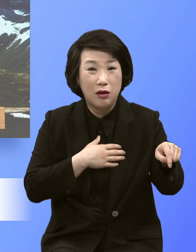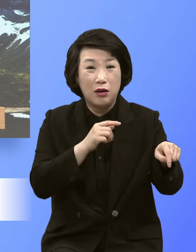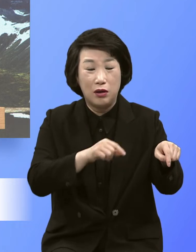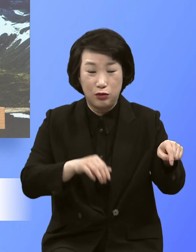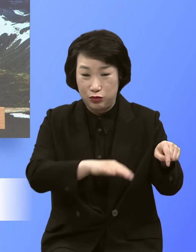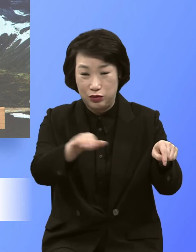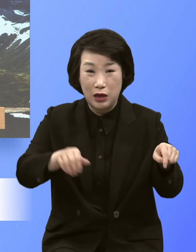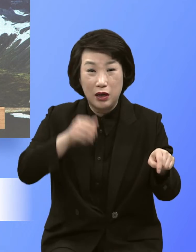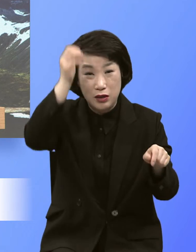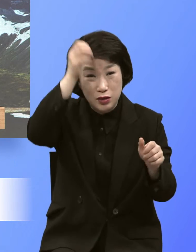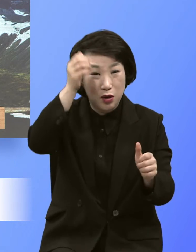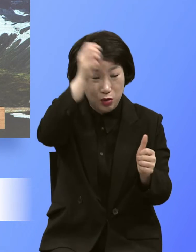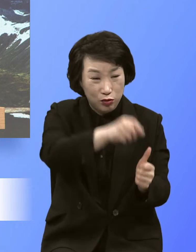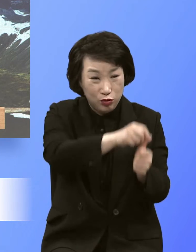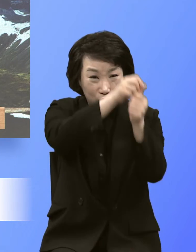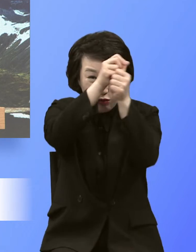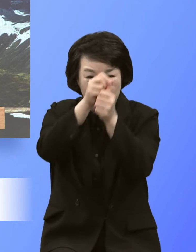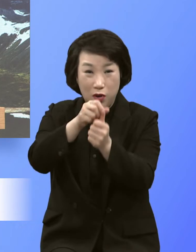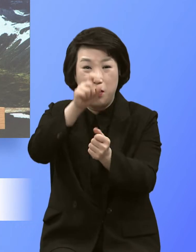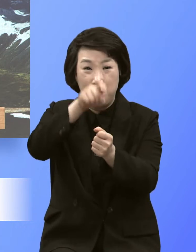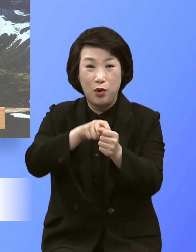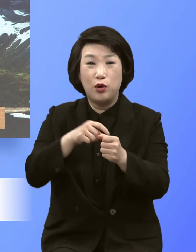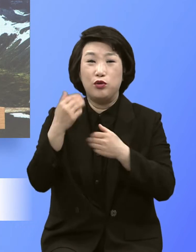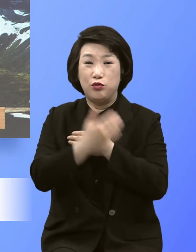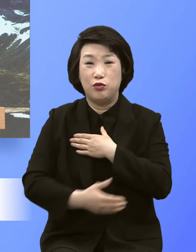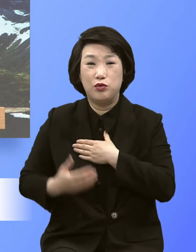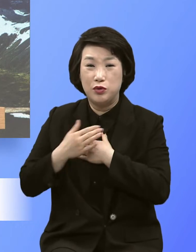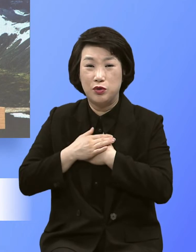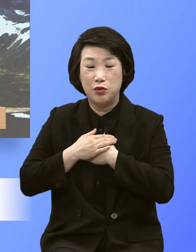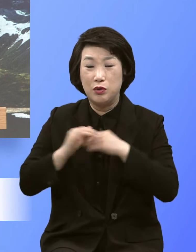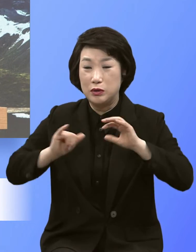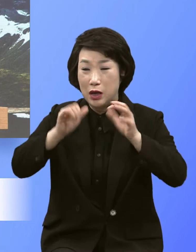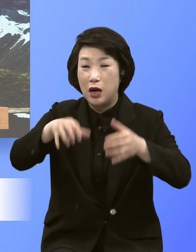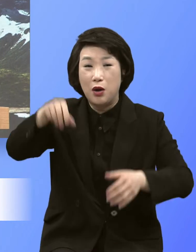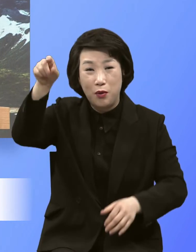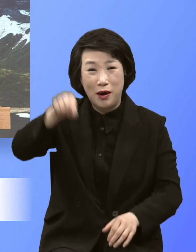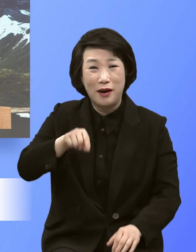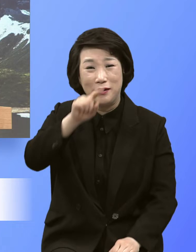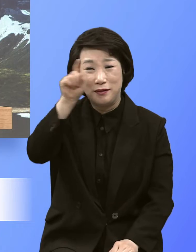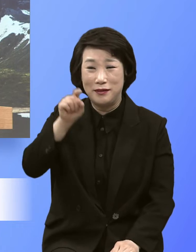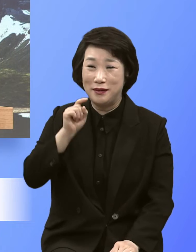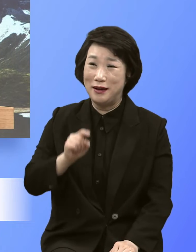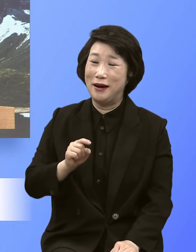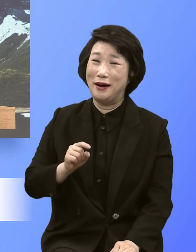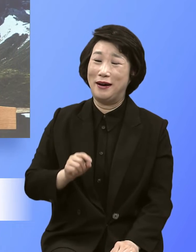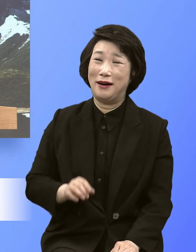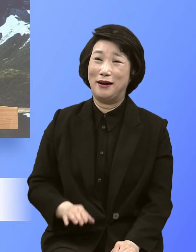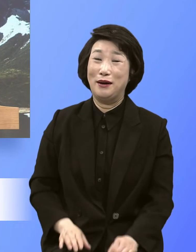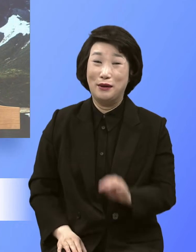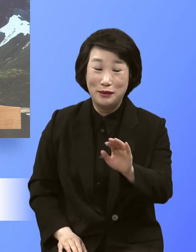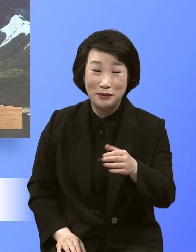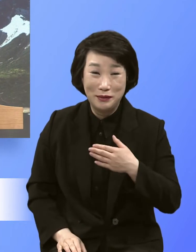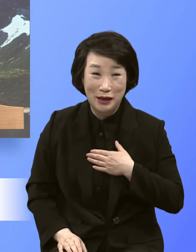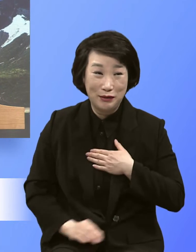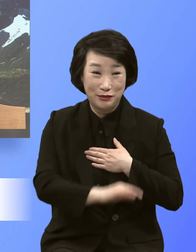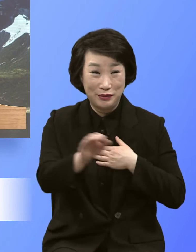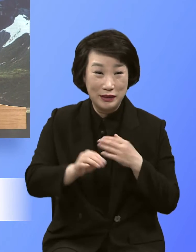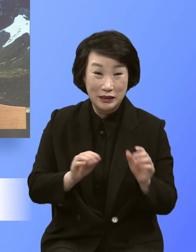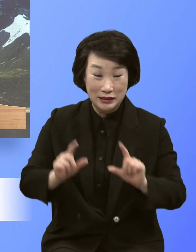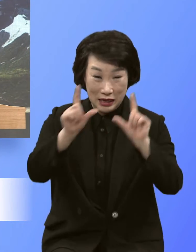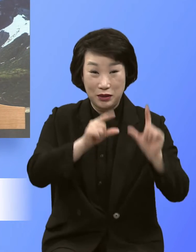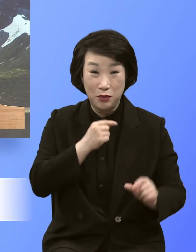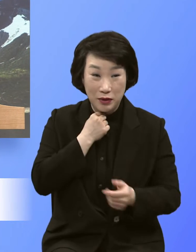우리 영혼을 구원하시려고 육신 입고 세상에 오셨나. 그러면 살기를 원하는